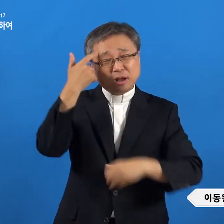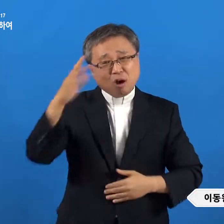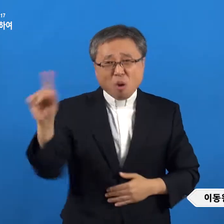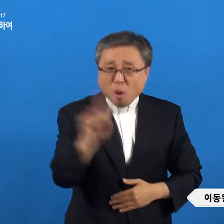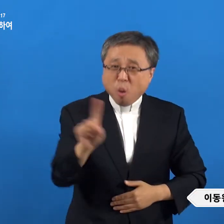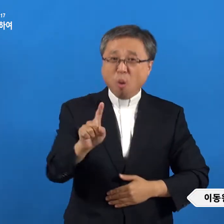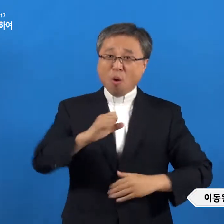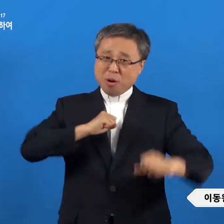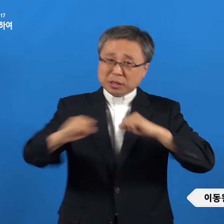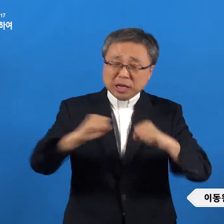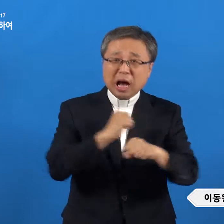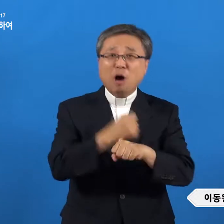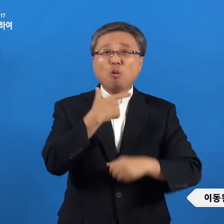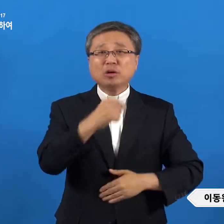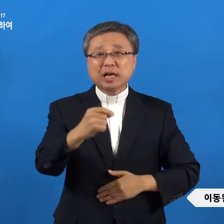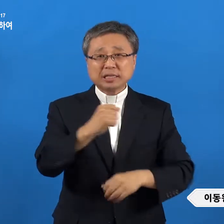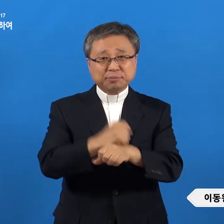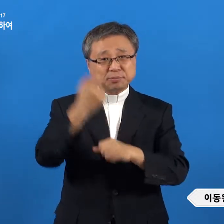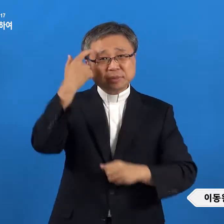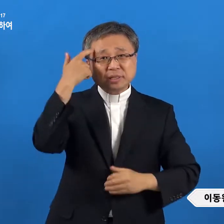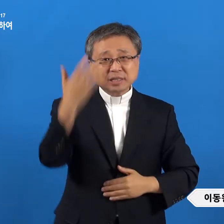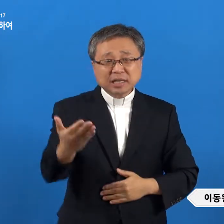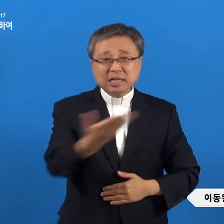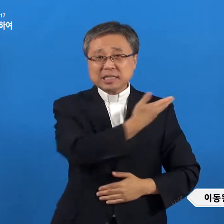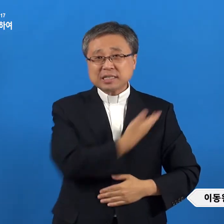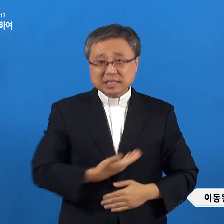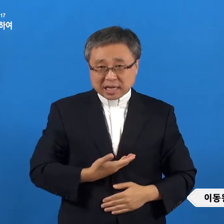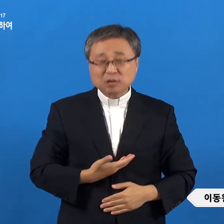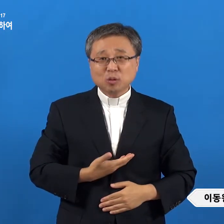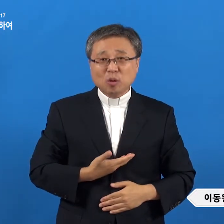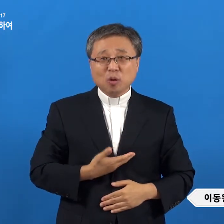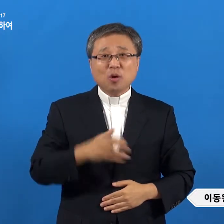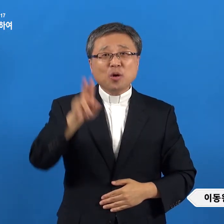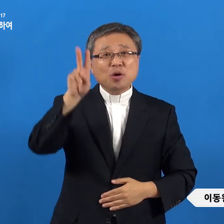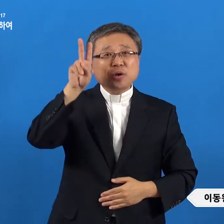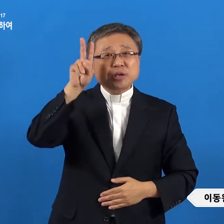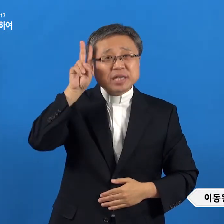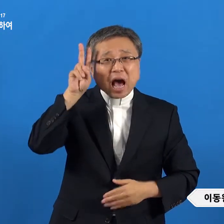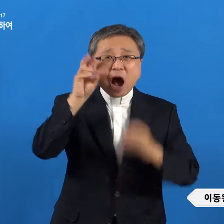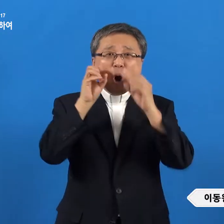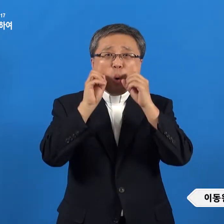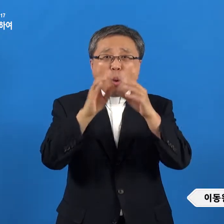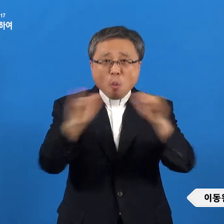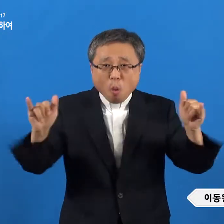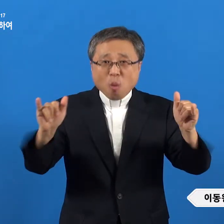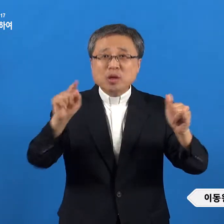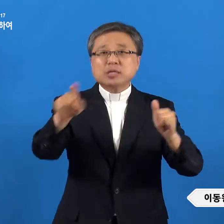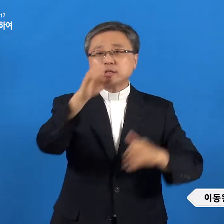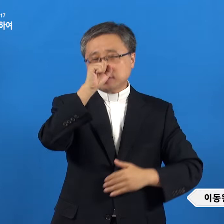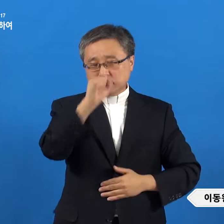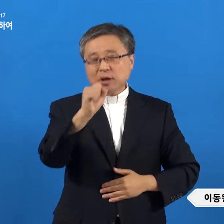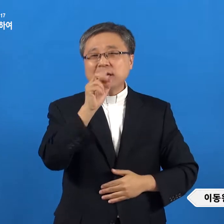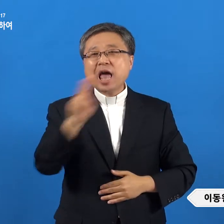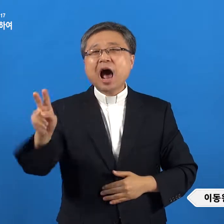일을 실행하고자 하십니까? 사도 야고보는 그것이 선이어야 한다고 말합니다. 선을